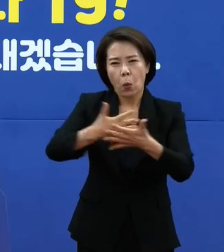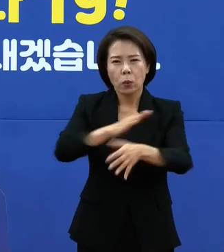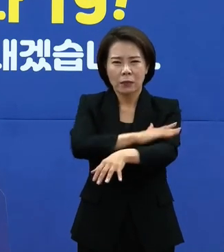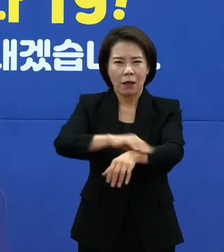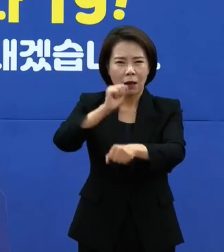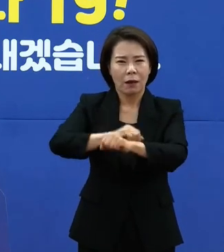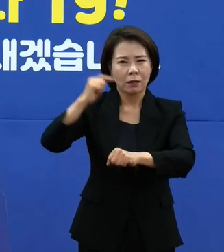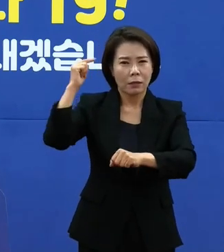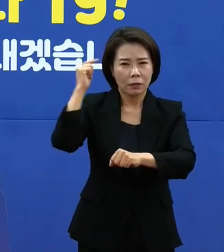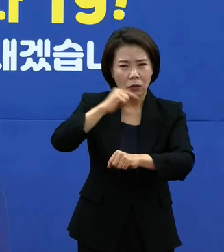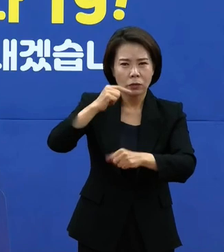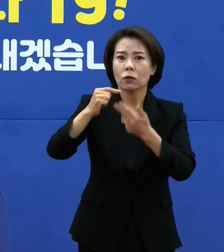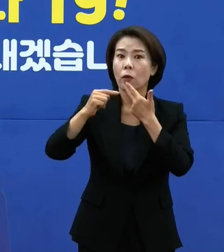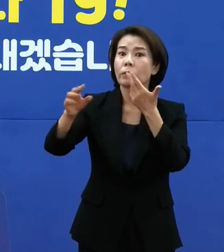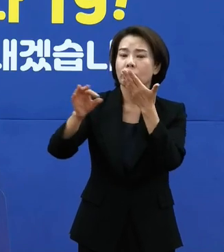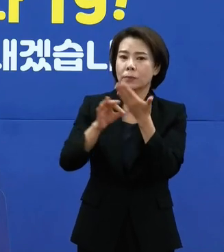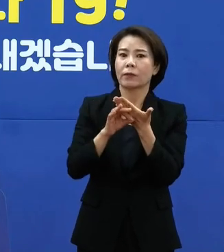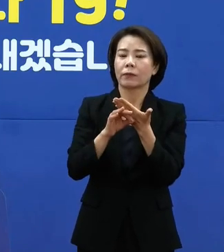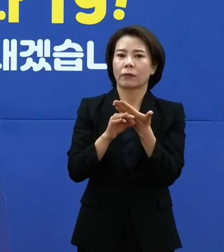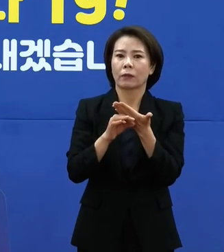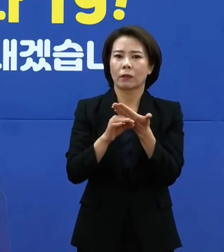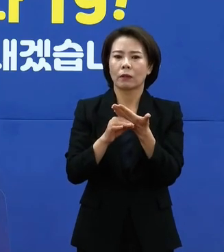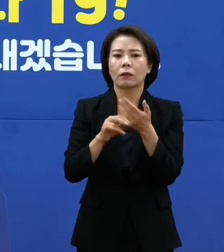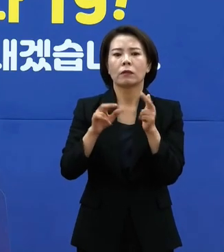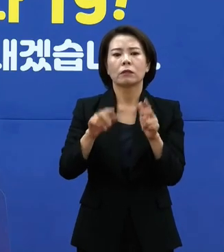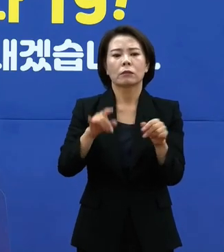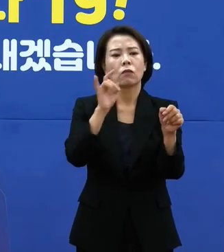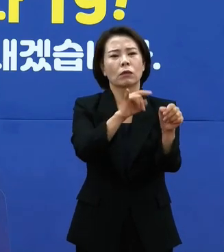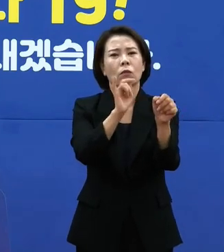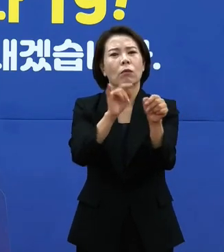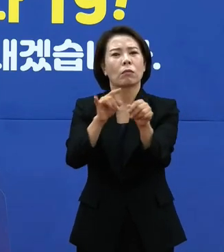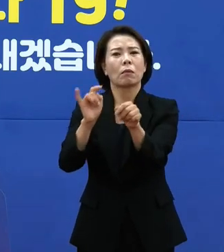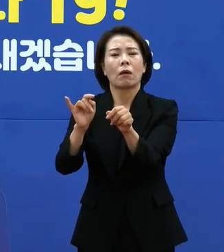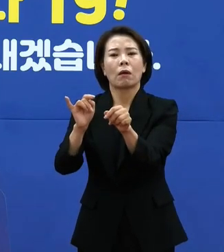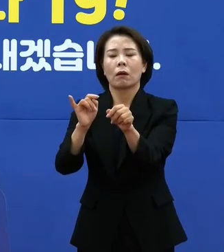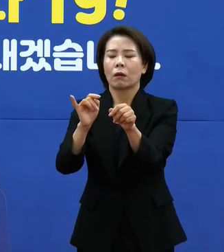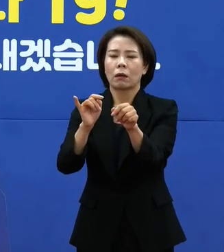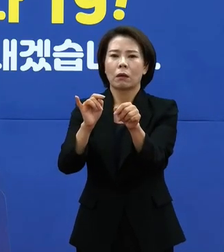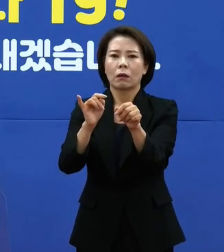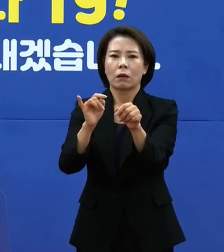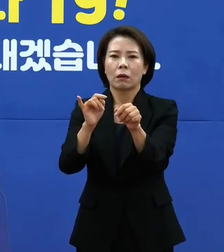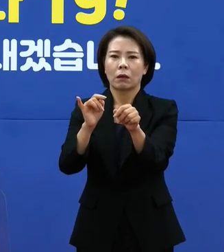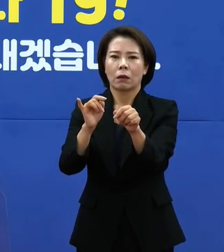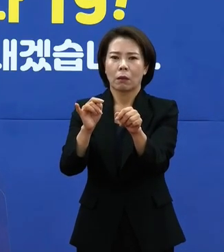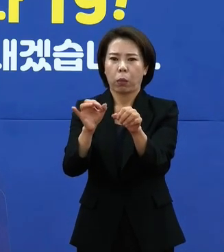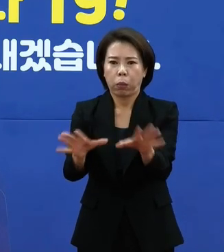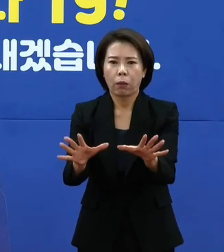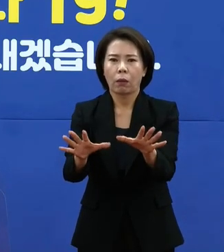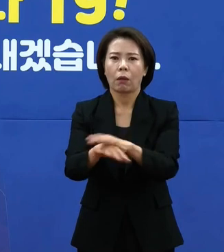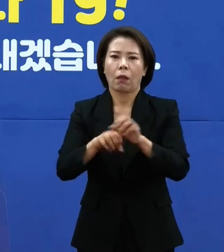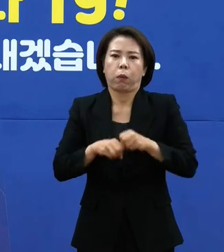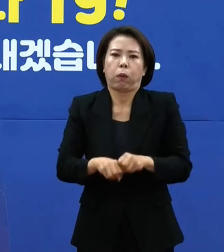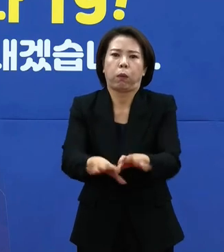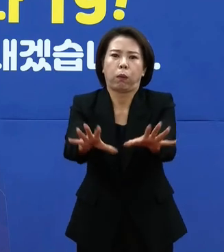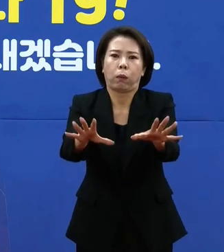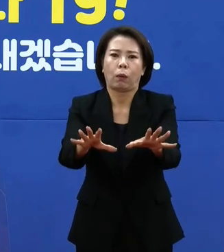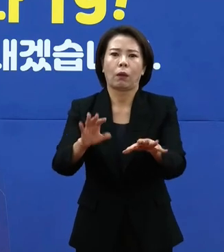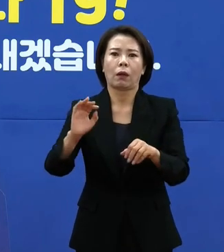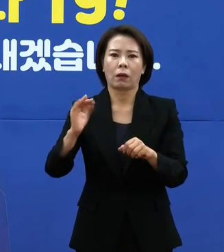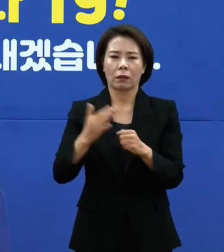철저히 지키지 않으면 지금 현재 이 확진 사례가 단시간 내에 이렇게 소강으로